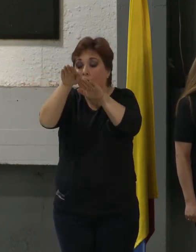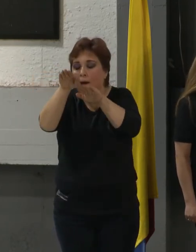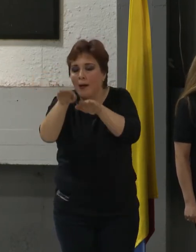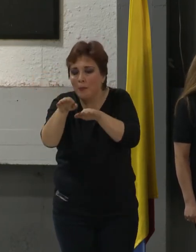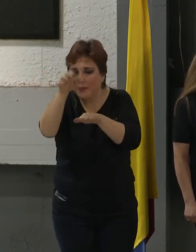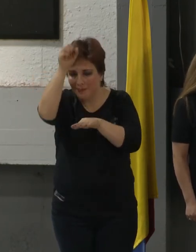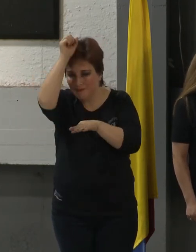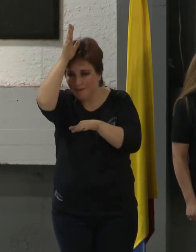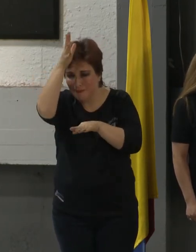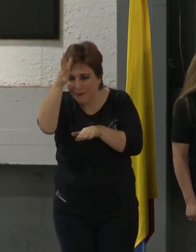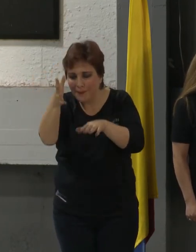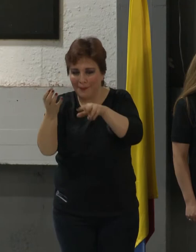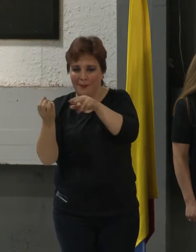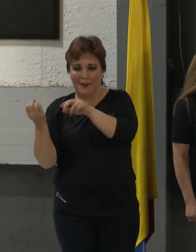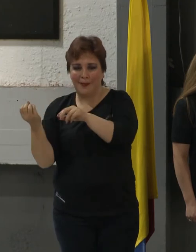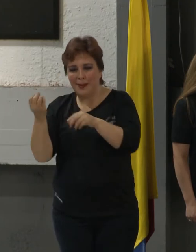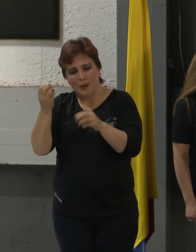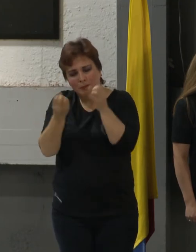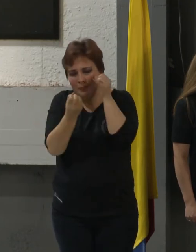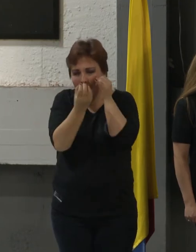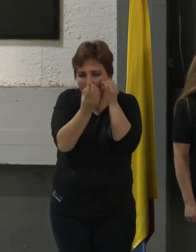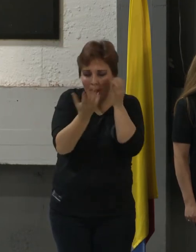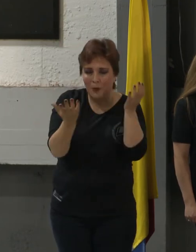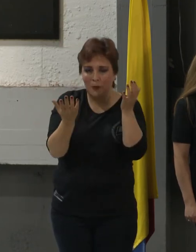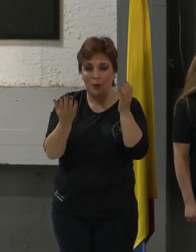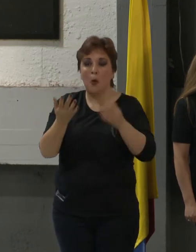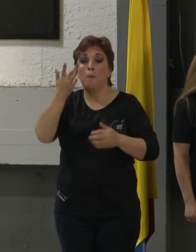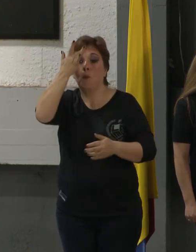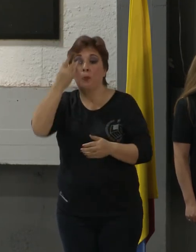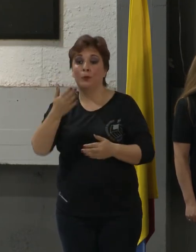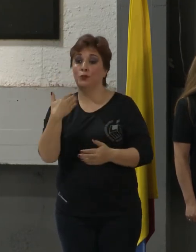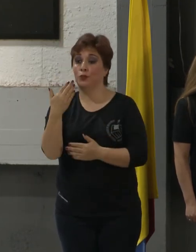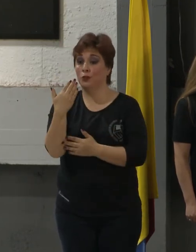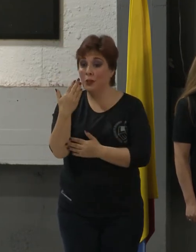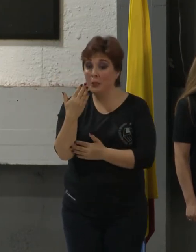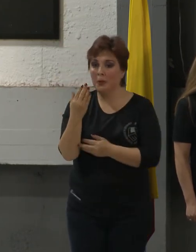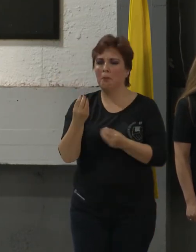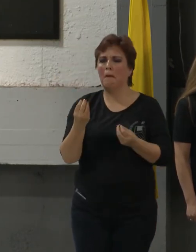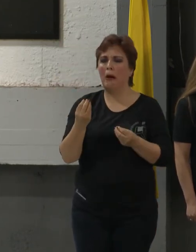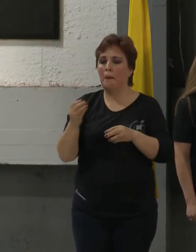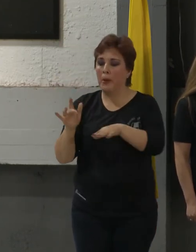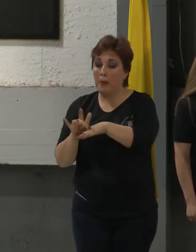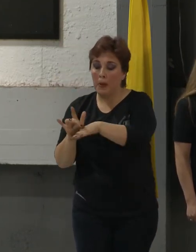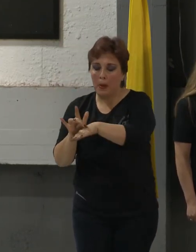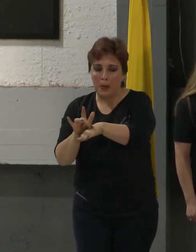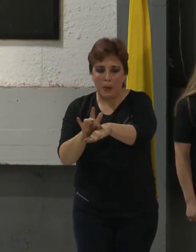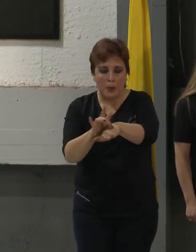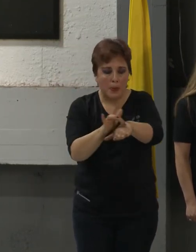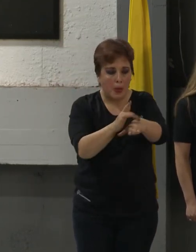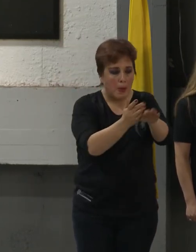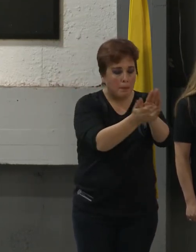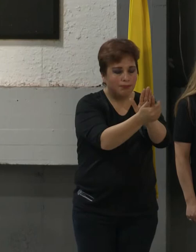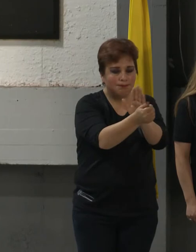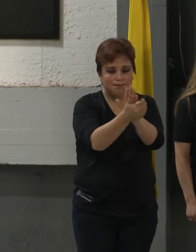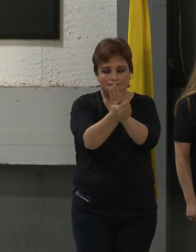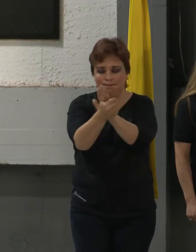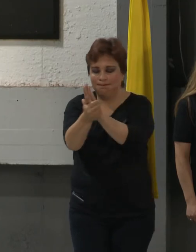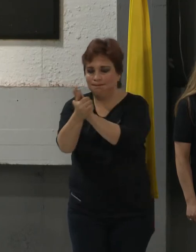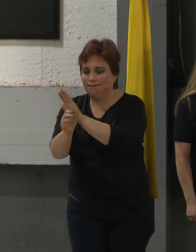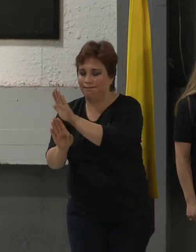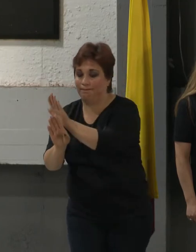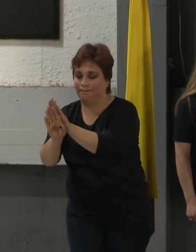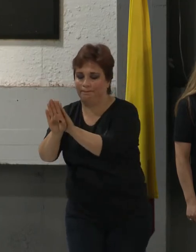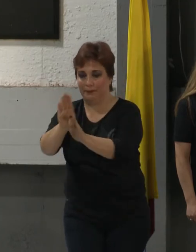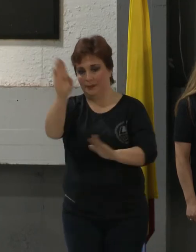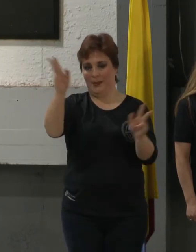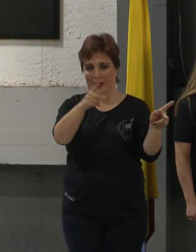además de que estos han sido herramientas prácticas para favorecer y estimular diferentes habilidades en el desarrollo de las